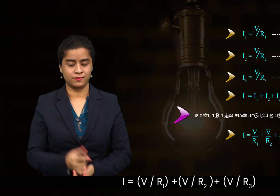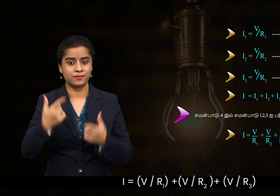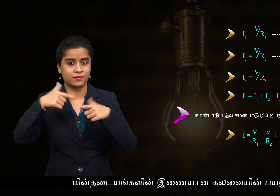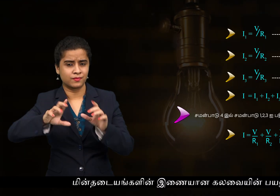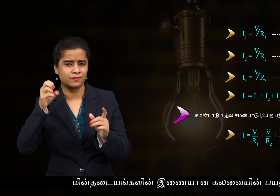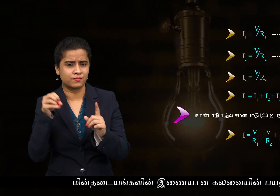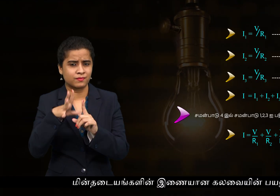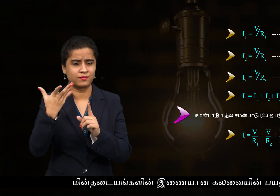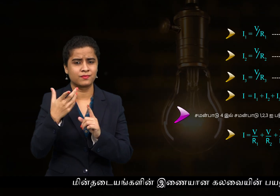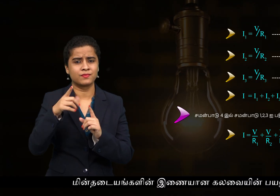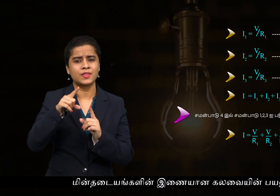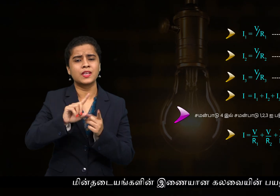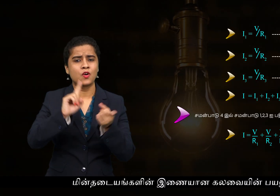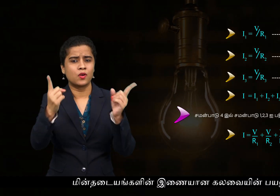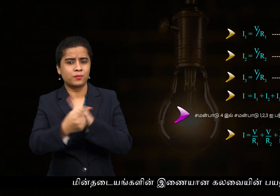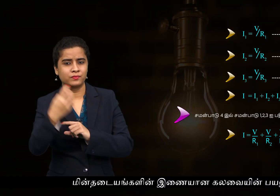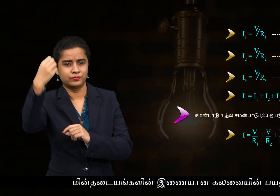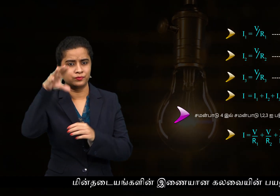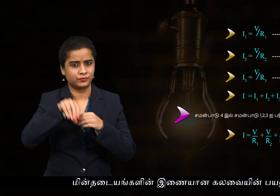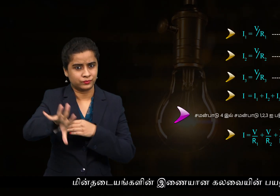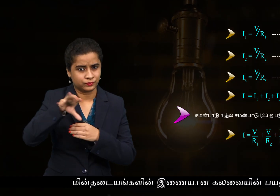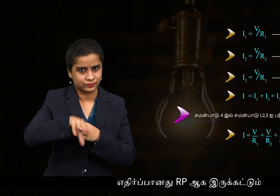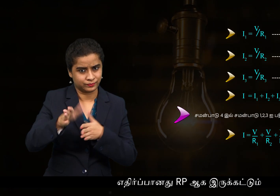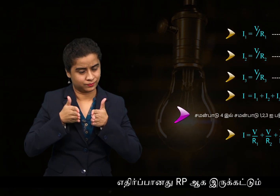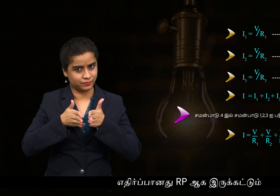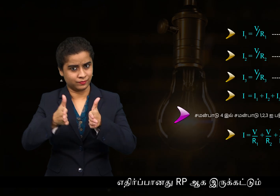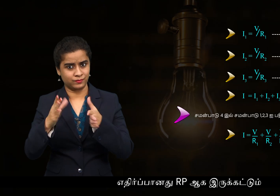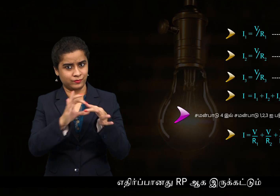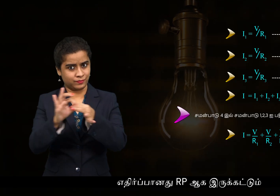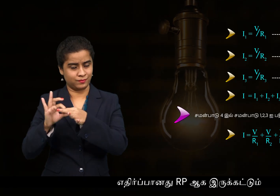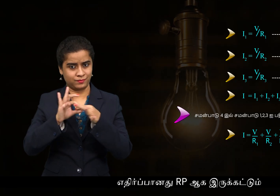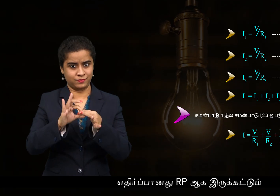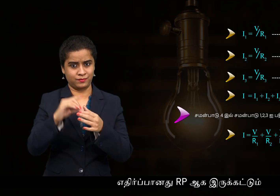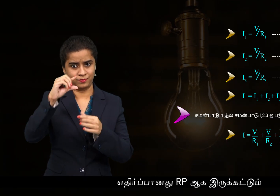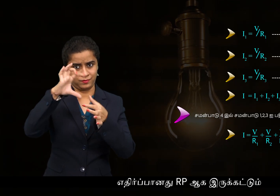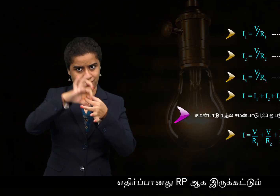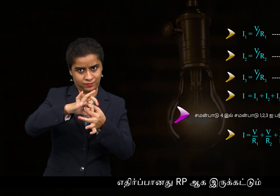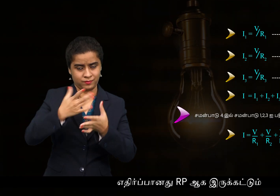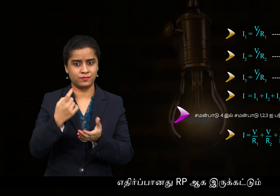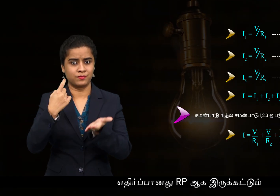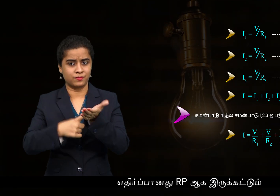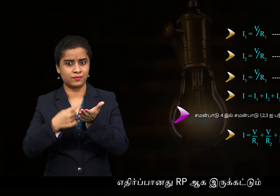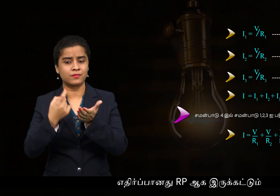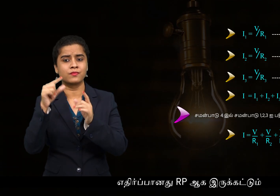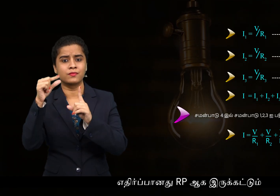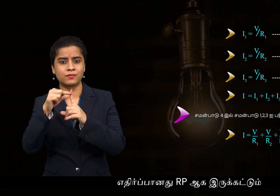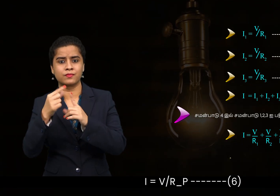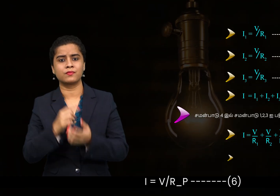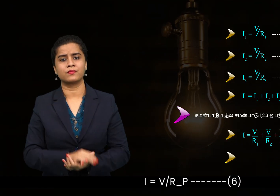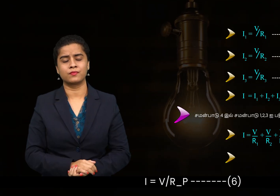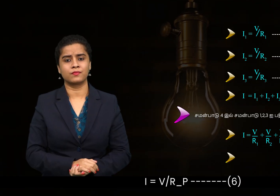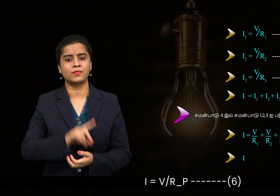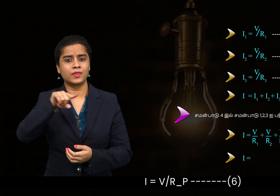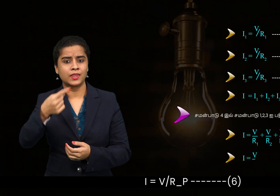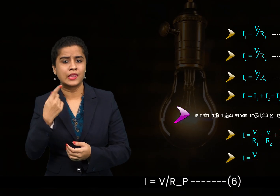கீழ்க்கோடு 3. மின்தடையங்களின் இணையான கலவையின் பயனுள்ள மின்தடை RP ஆக இருக்கட்டும்.